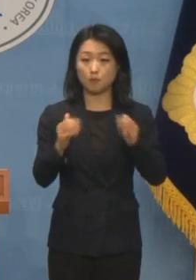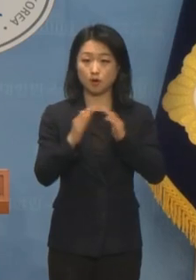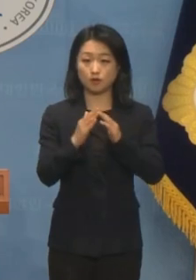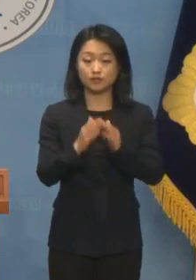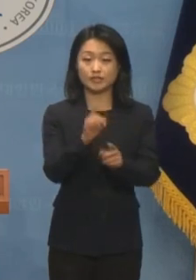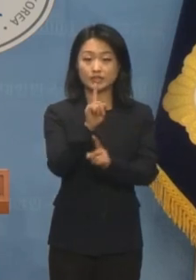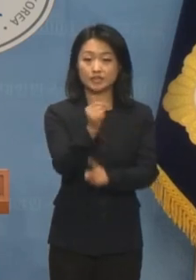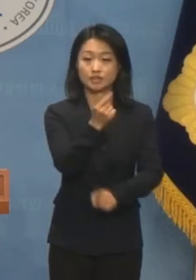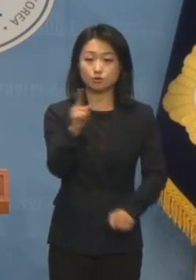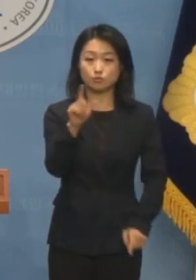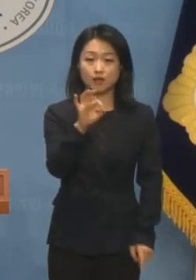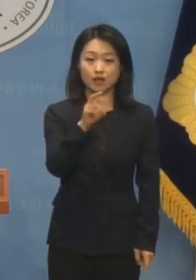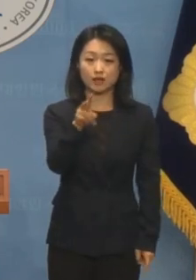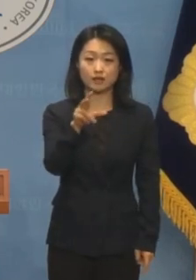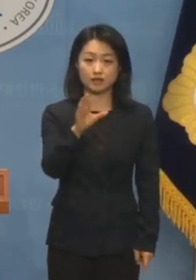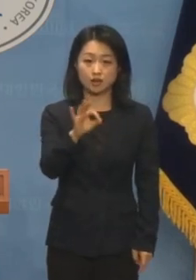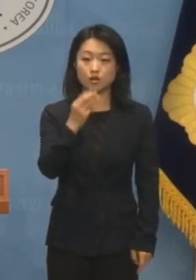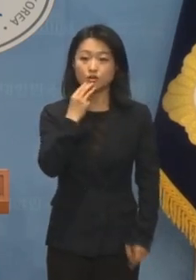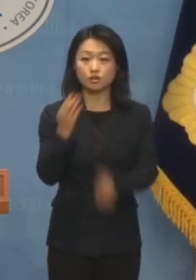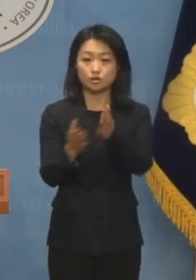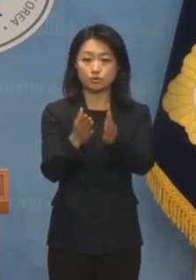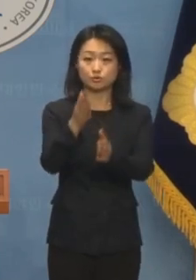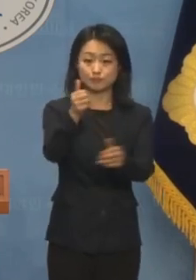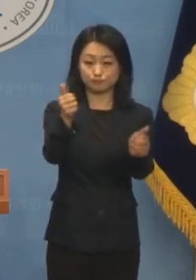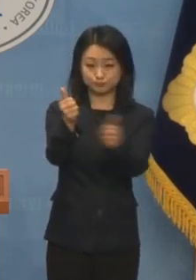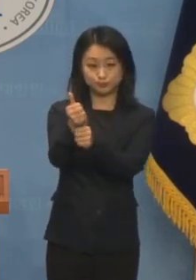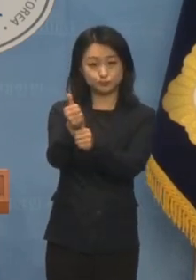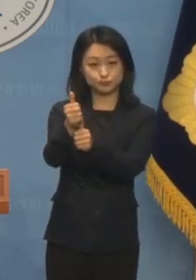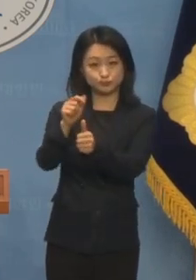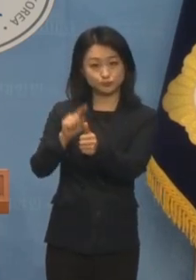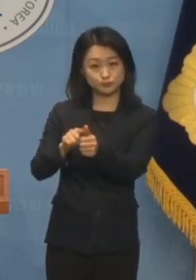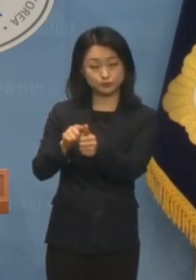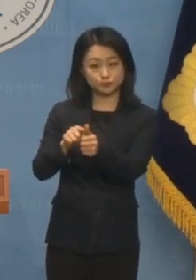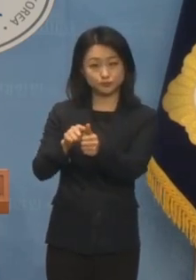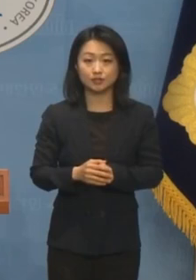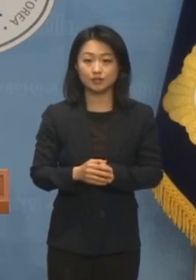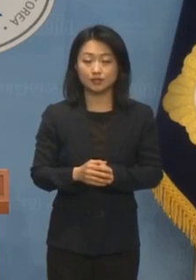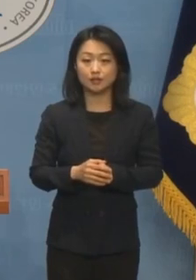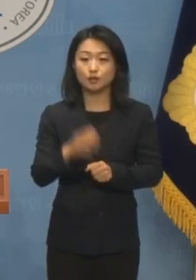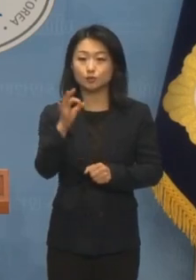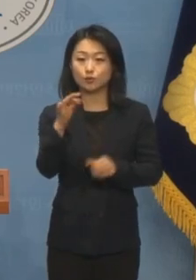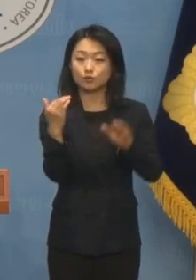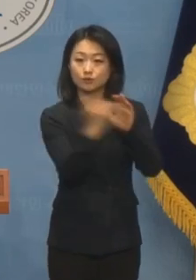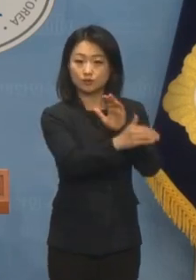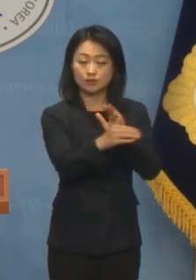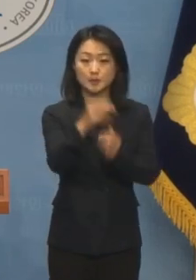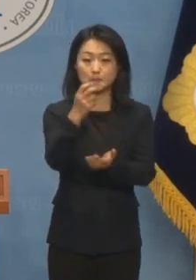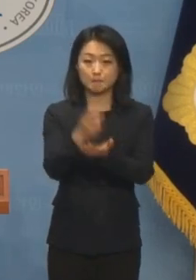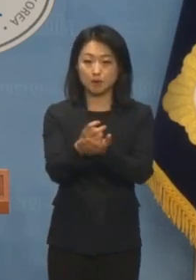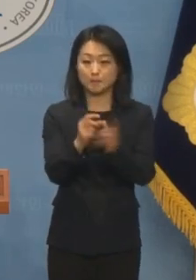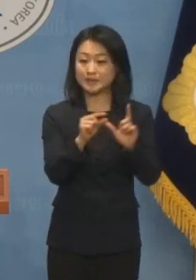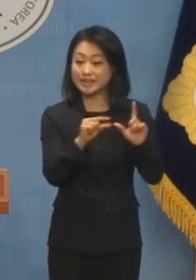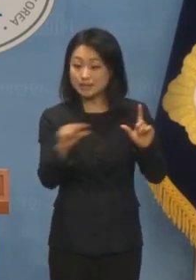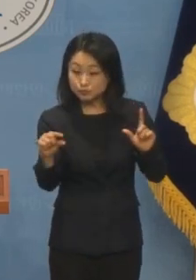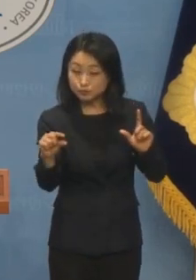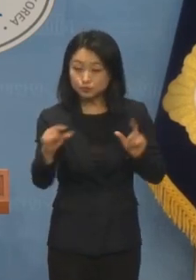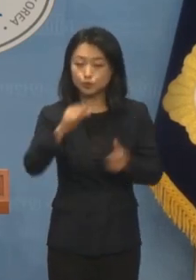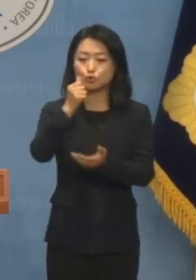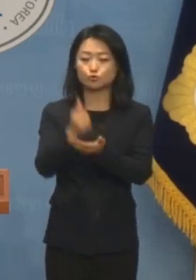이화영 전 경기도 평화부 평화 부지사 선거 공판에서 일부 유죄를